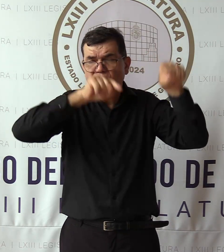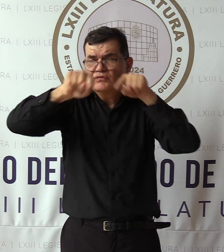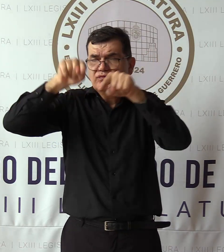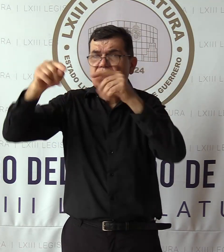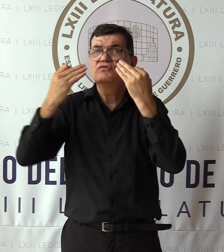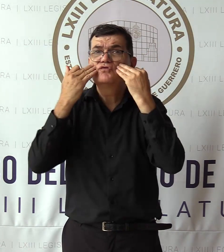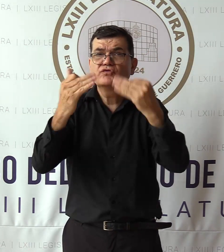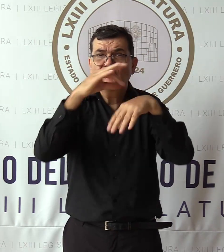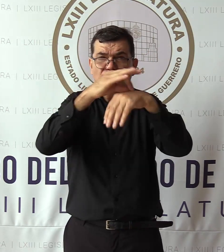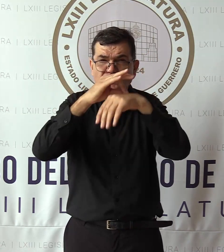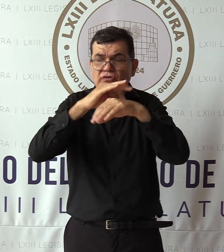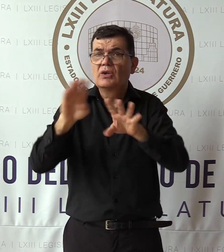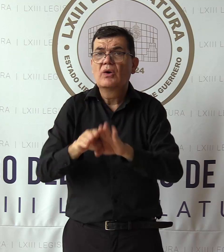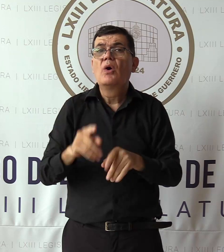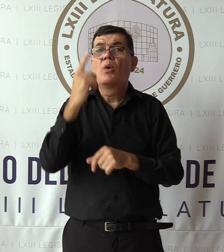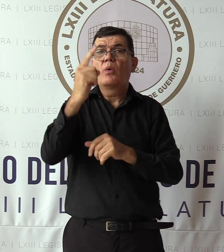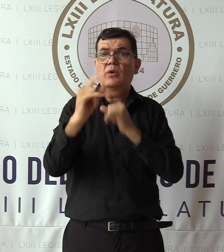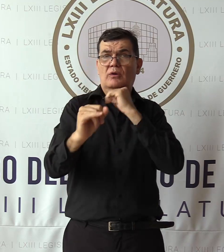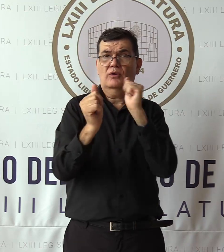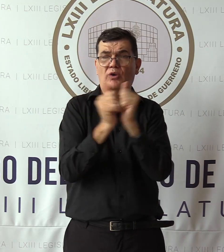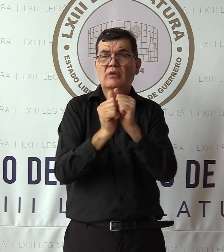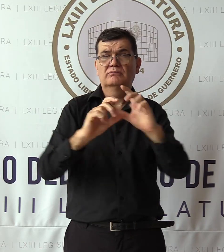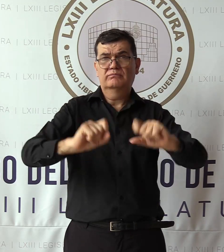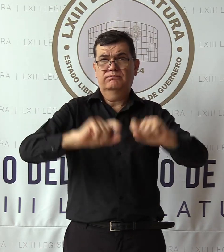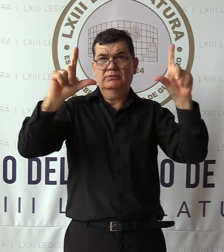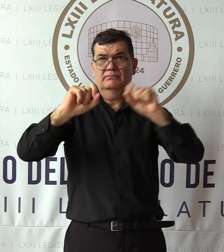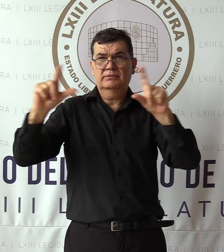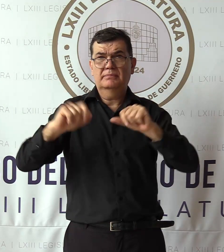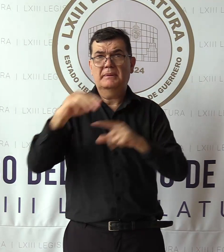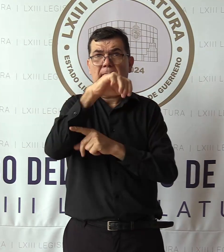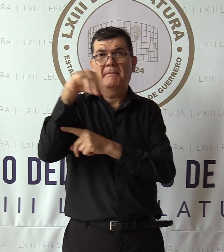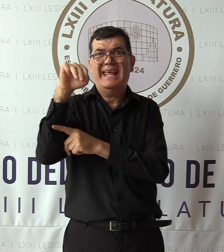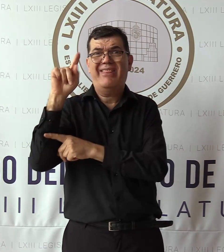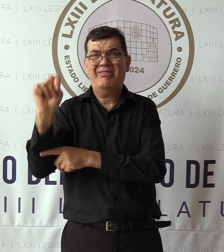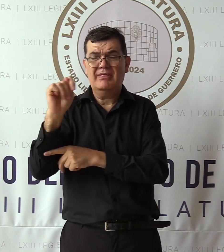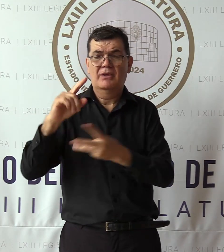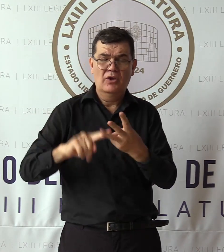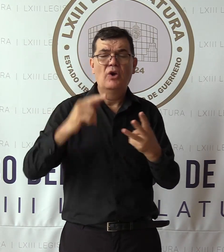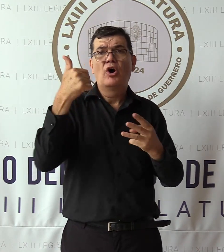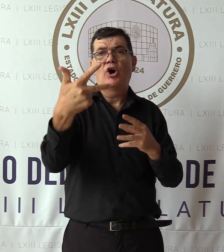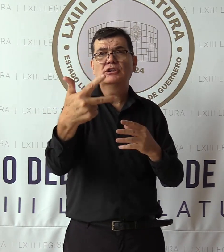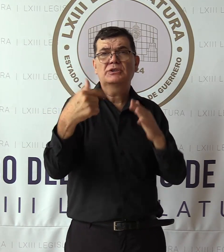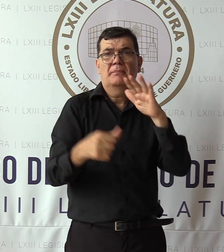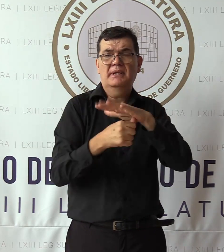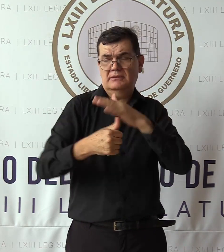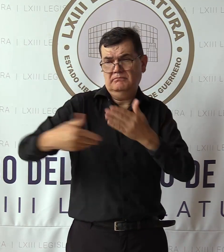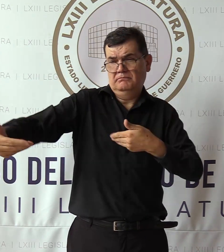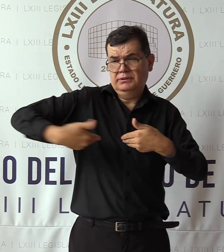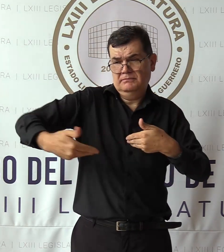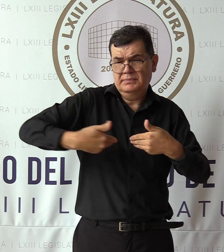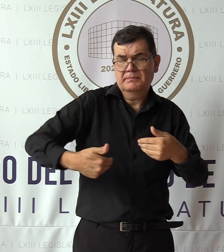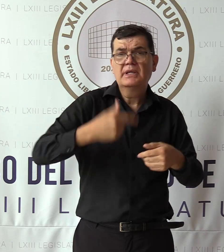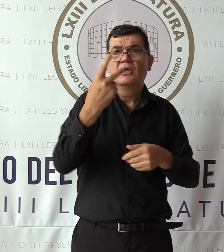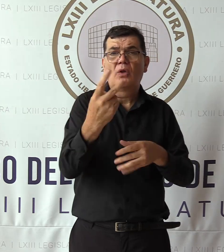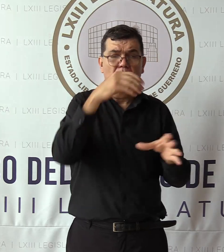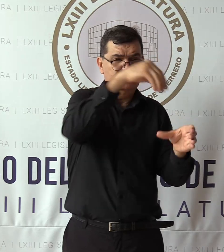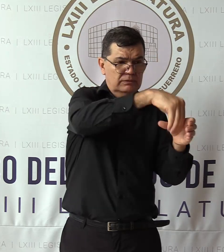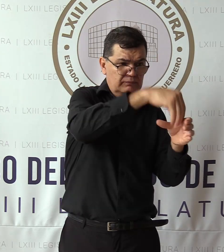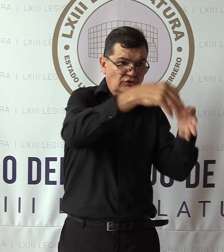foro virtual a través de Google Meet, 8 mesas a petición y se instalaron 5 buzones físicos y uno digital para la recepción